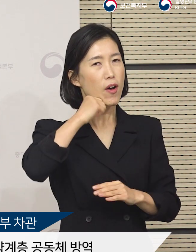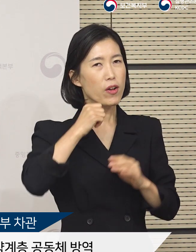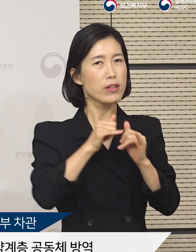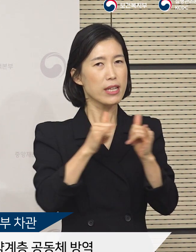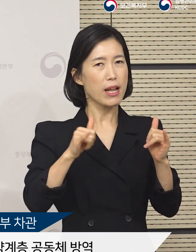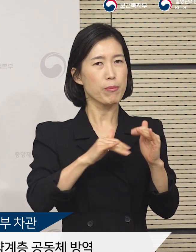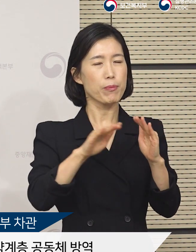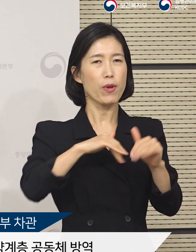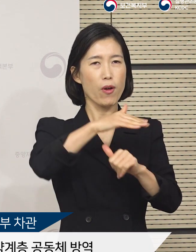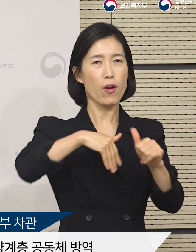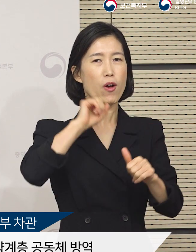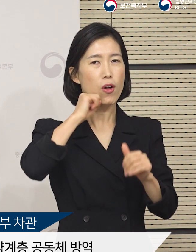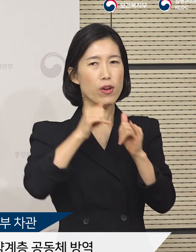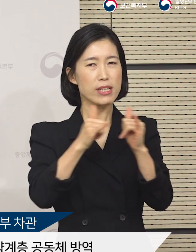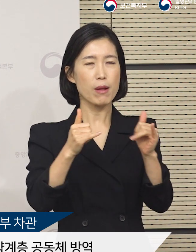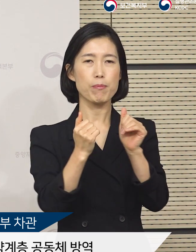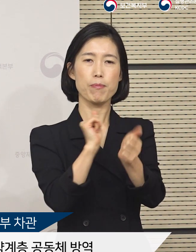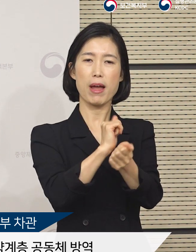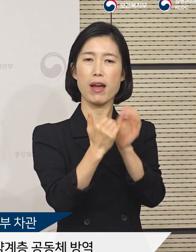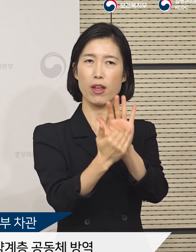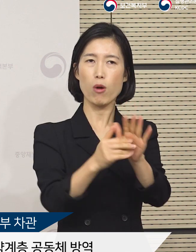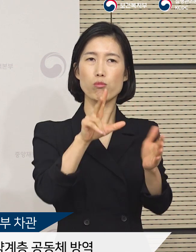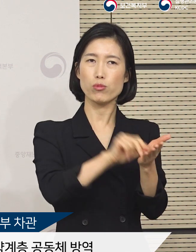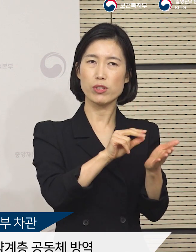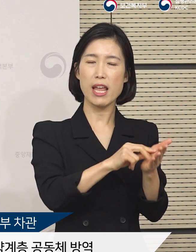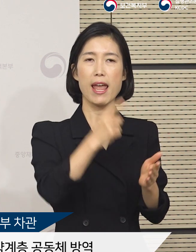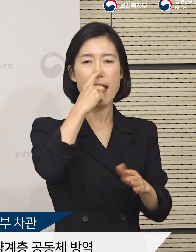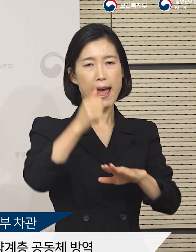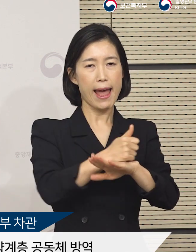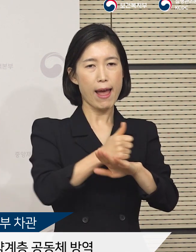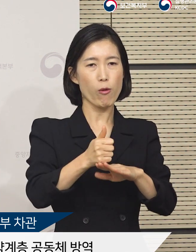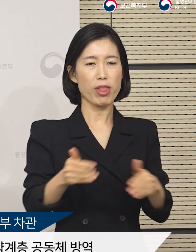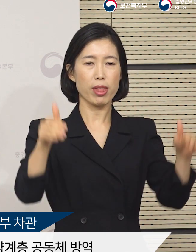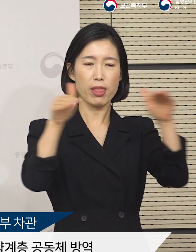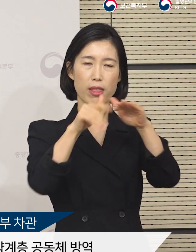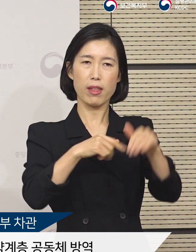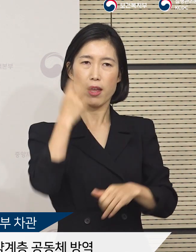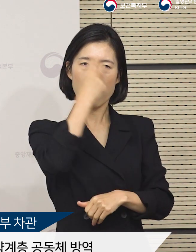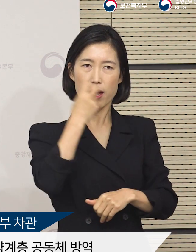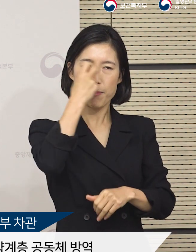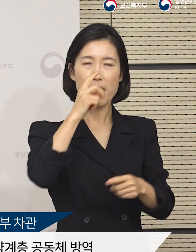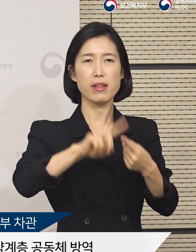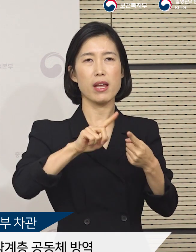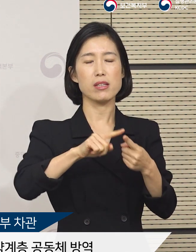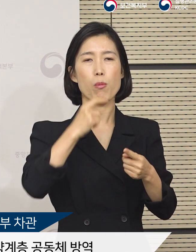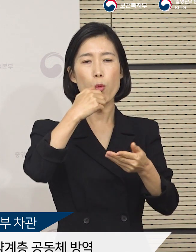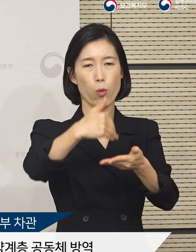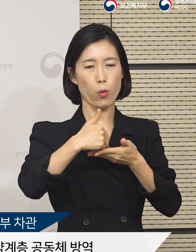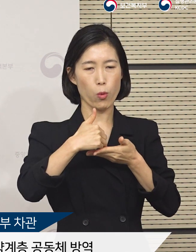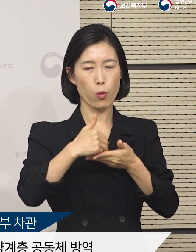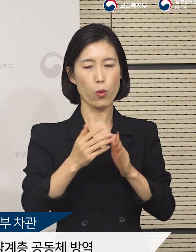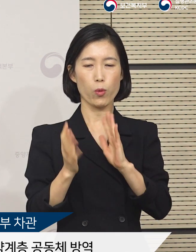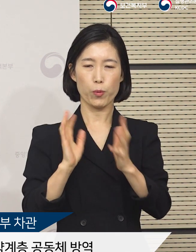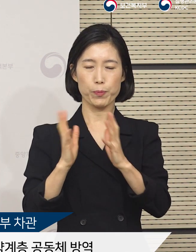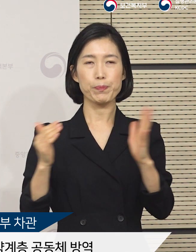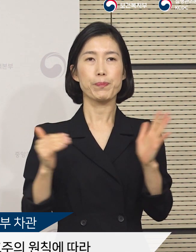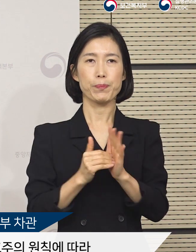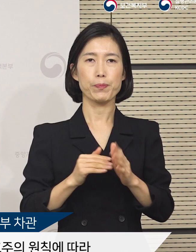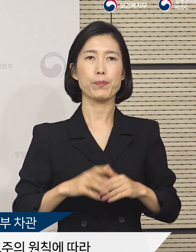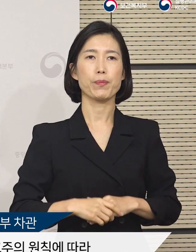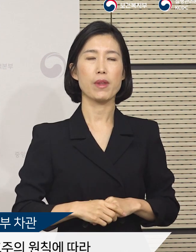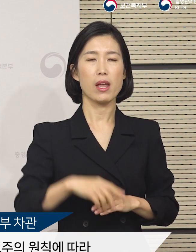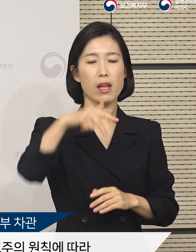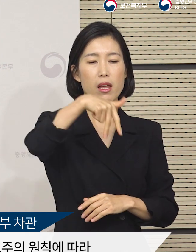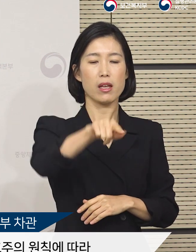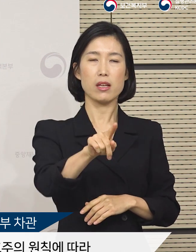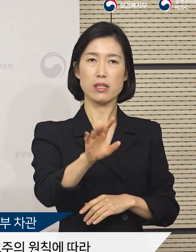공동체 방역 추진 계획과 학원 등 시설 관리 방안 등을 보고받고 논의하였습니다.